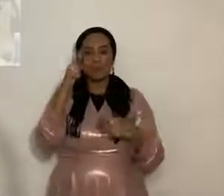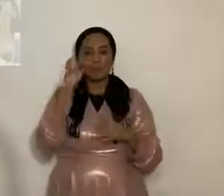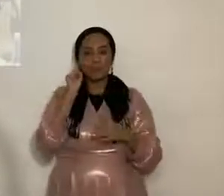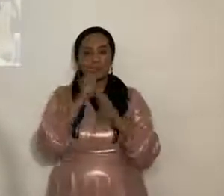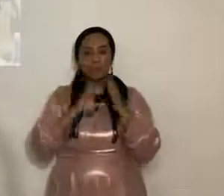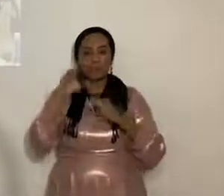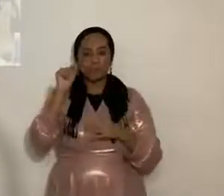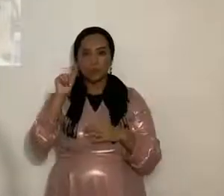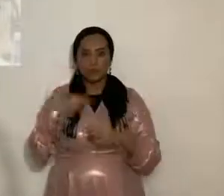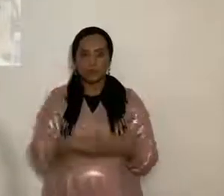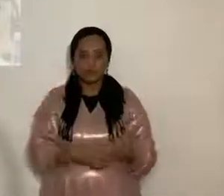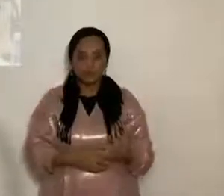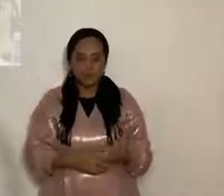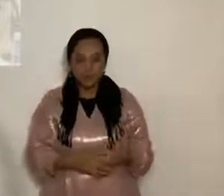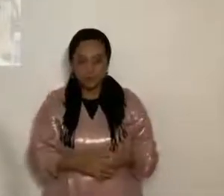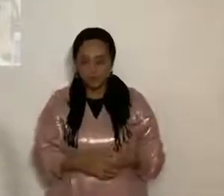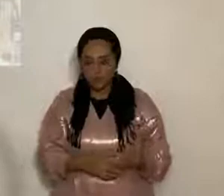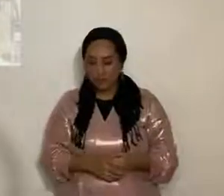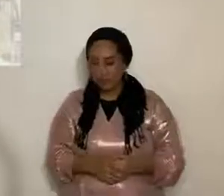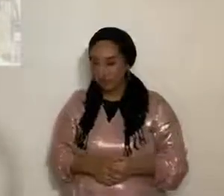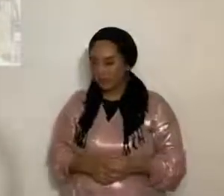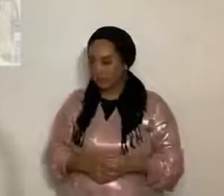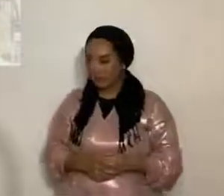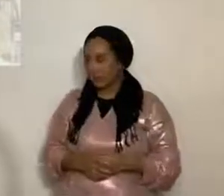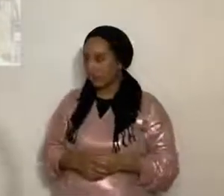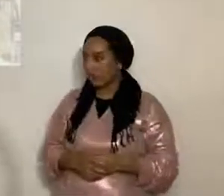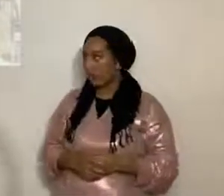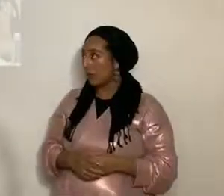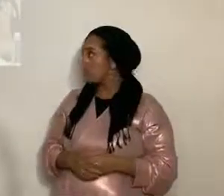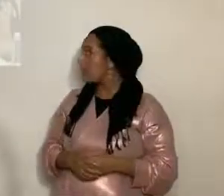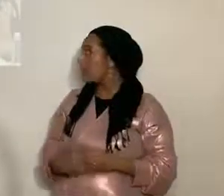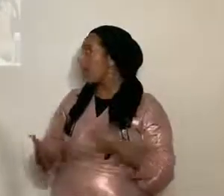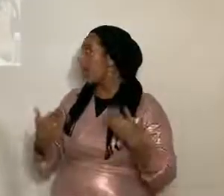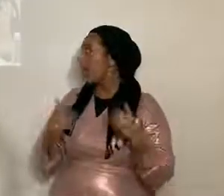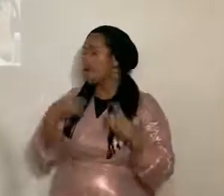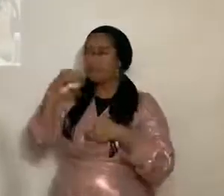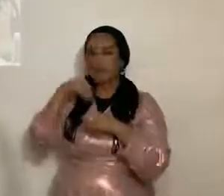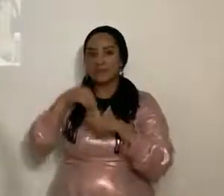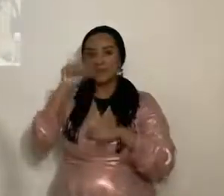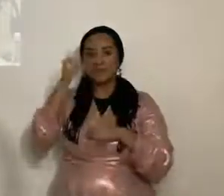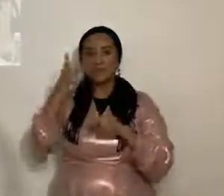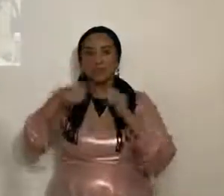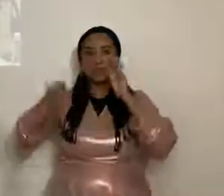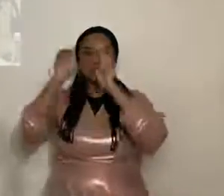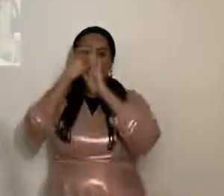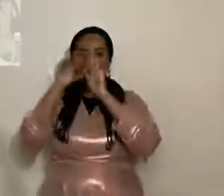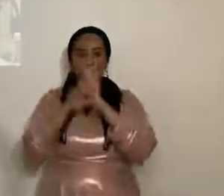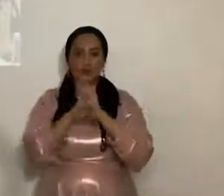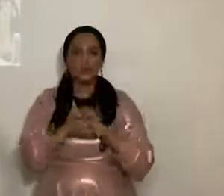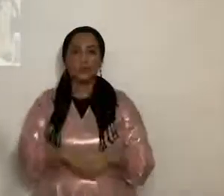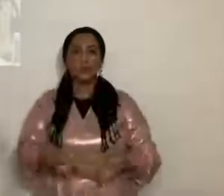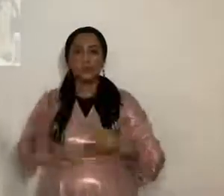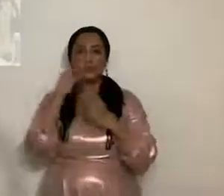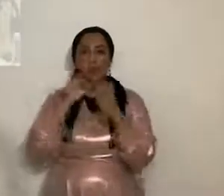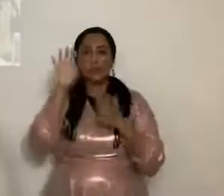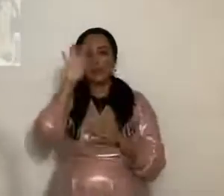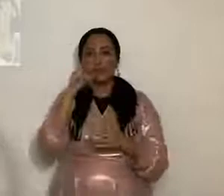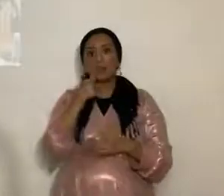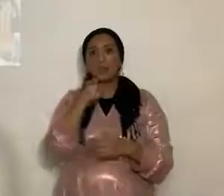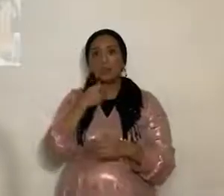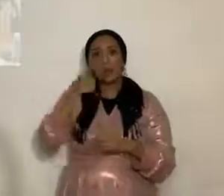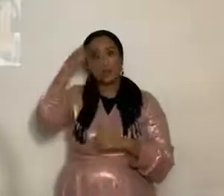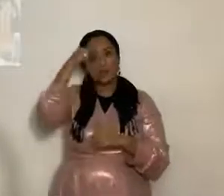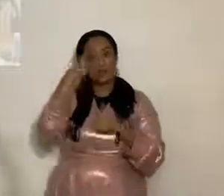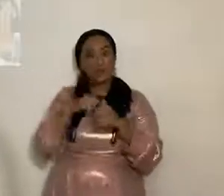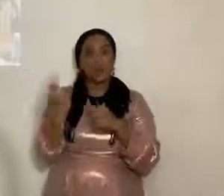ahí atrásito, Éxodo 20, versos del 8 al 11, ahí están los 10 mandamientos. Entonces el verso 8 dice: